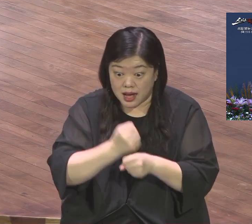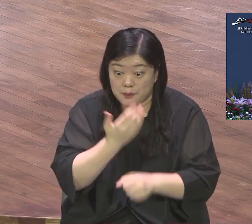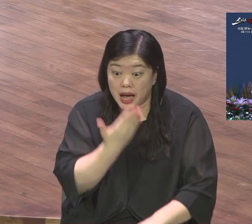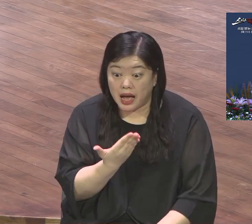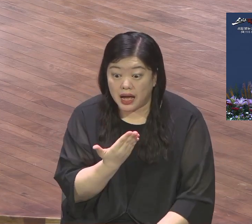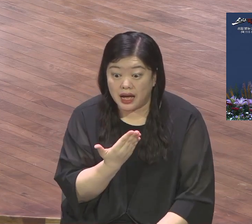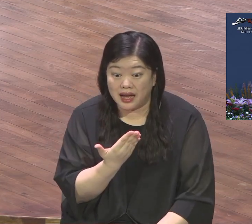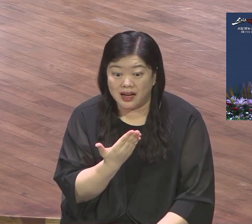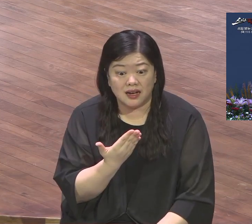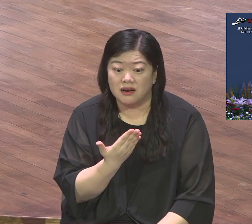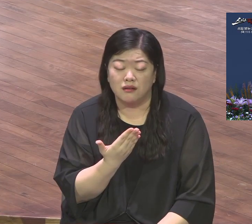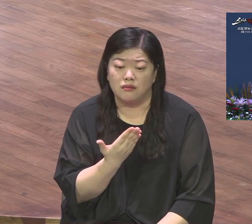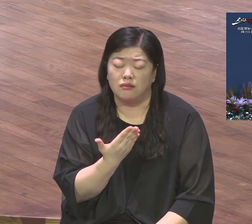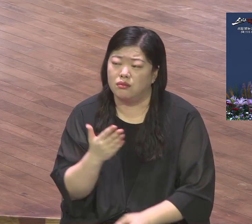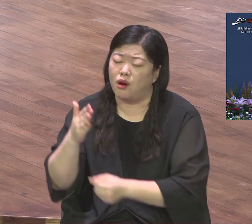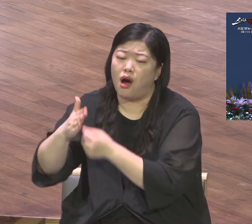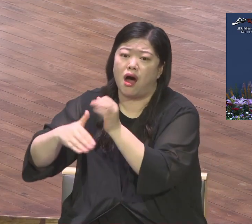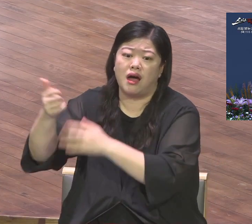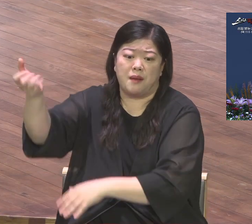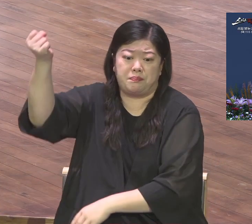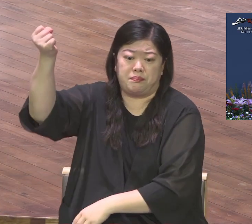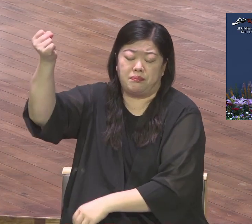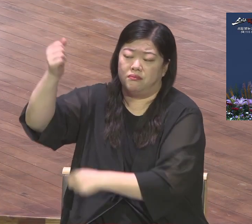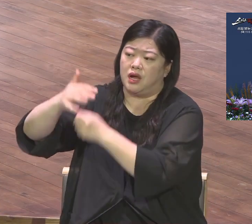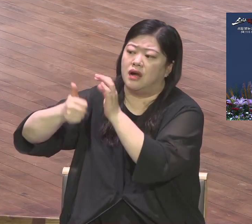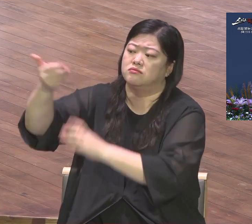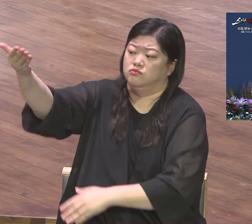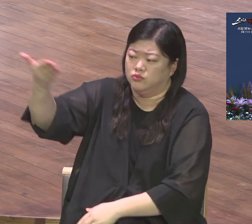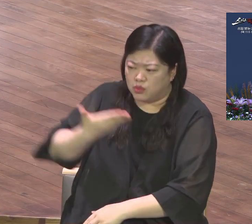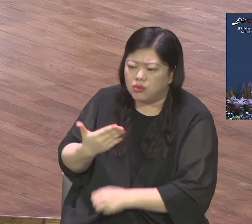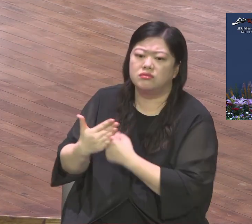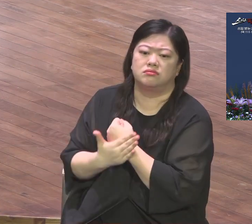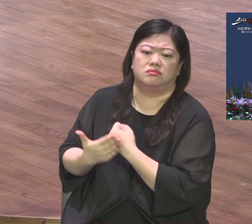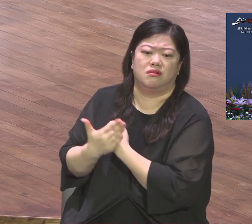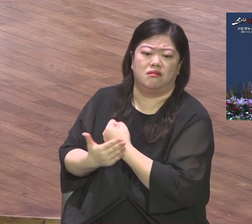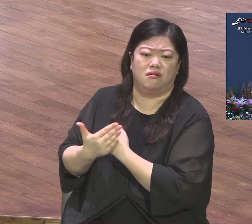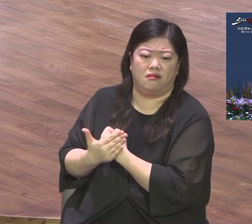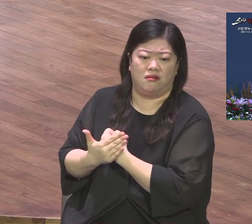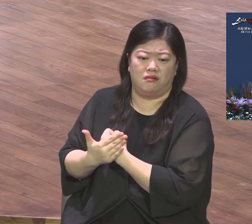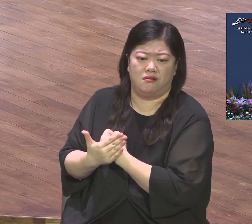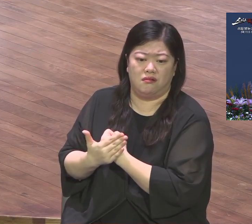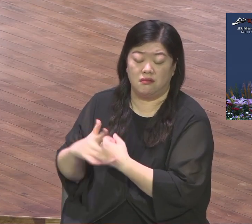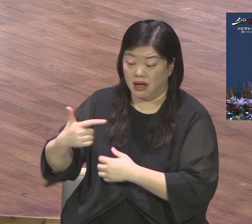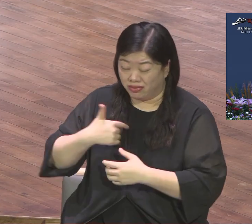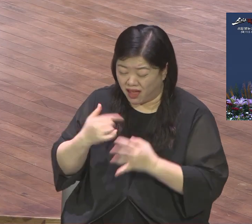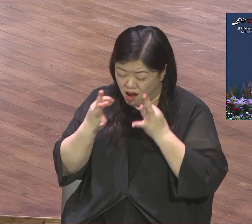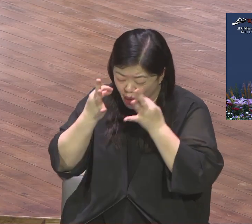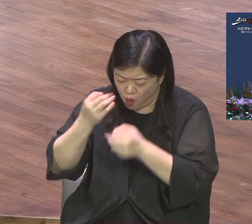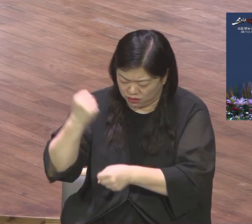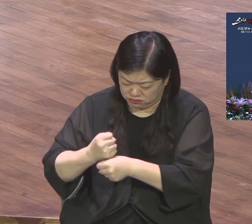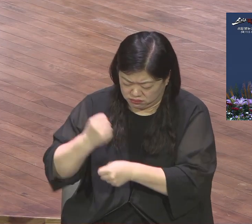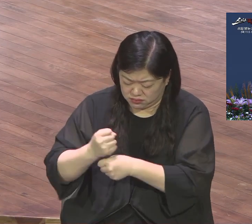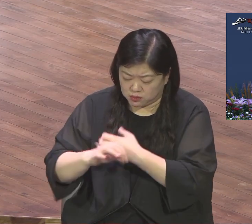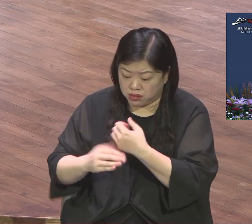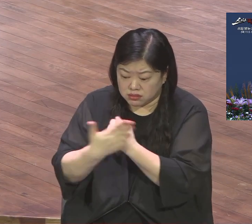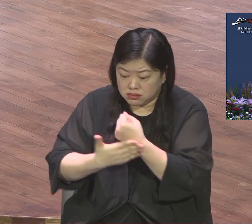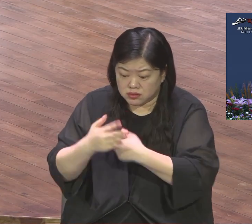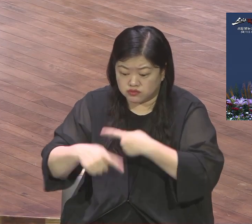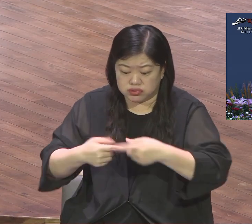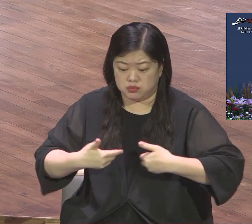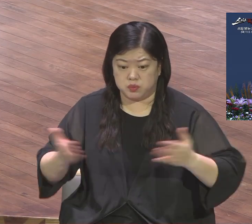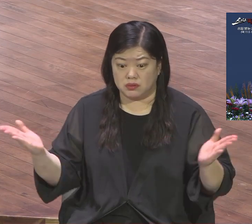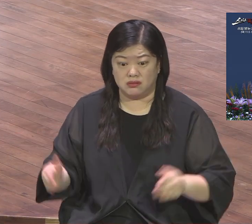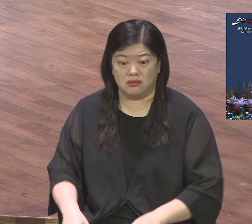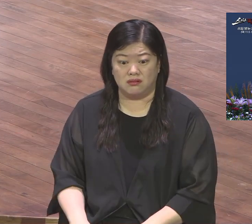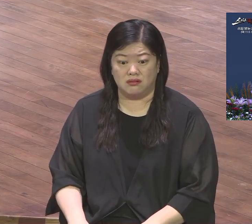아니에요. 하나님께 주도권이 있습니다. 그래서 하나님의 뜻과 계획 시간표에 따라서 우리 삶에 하나님의